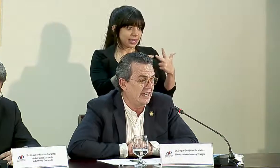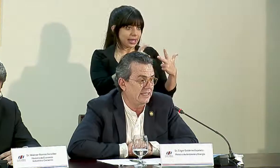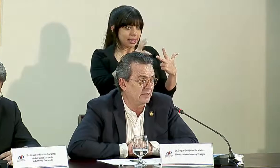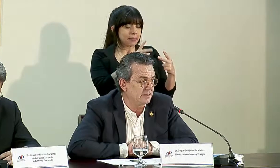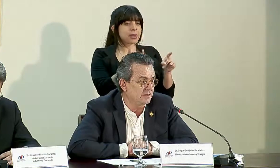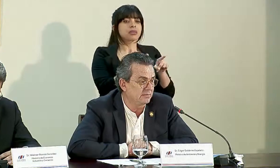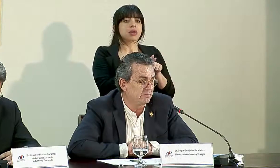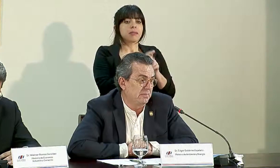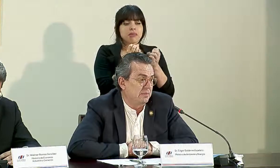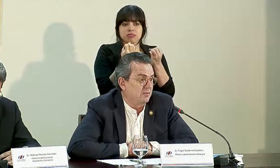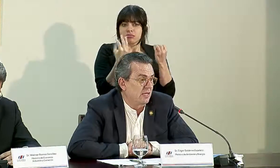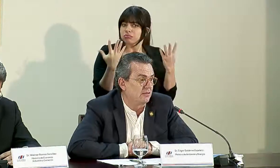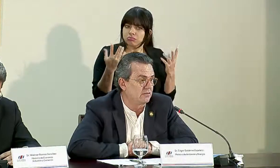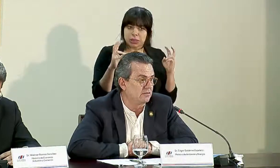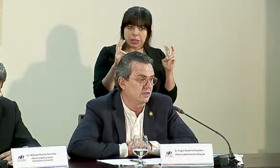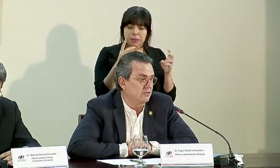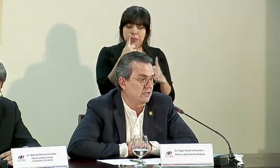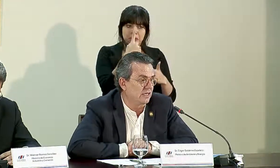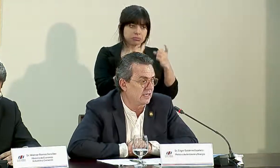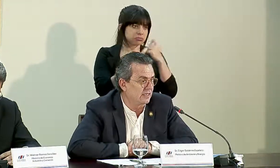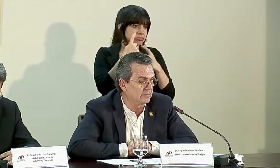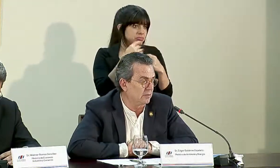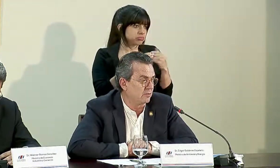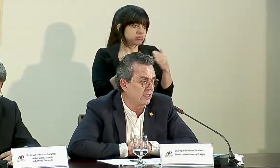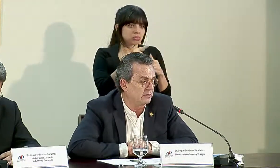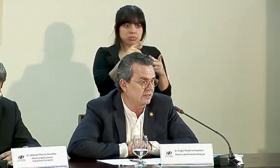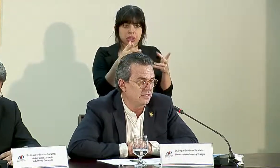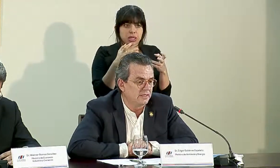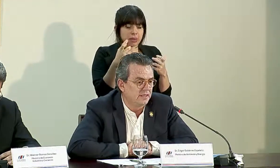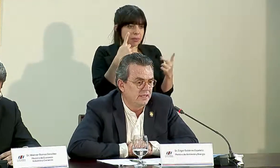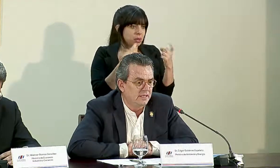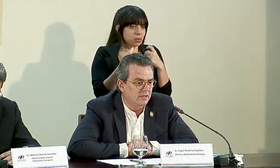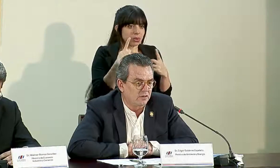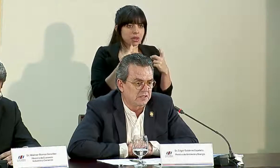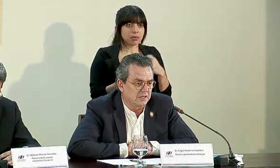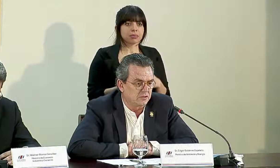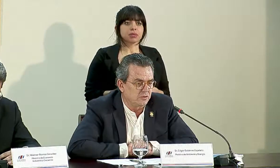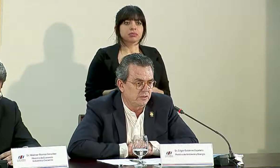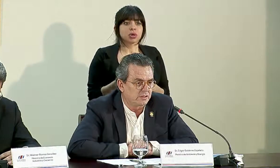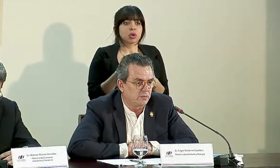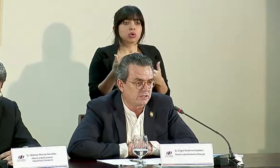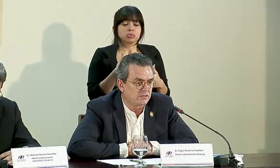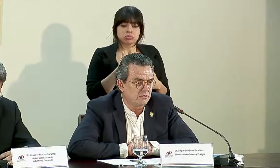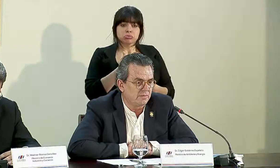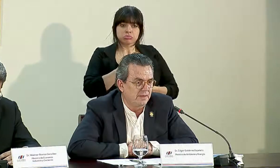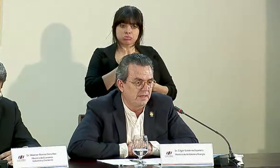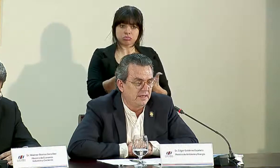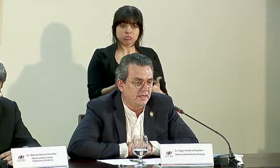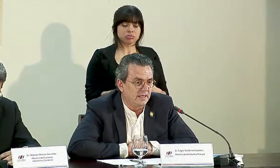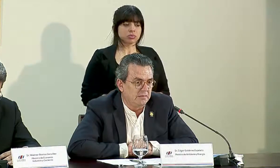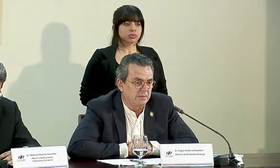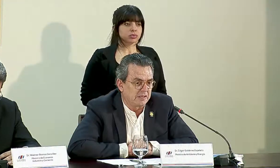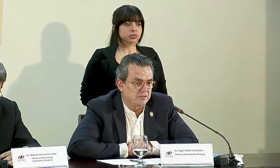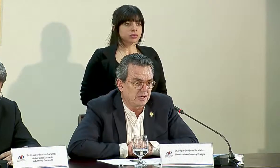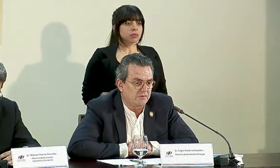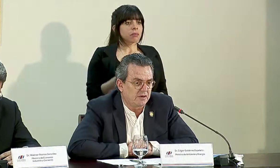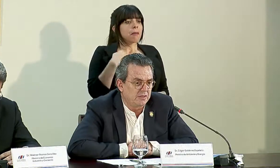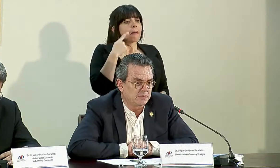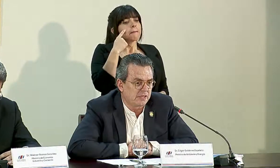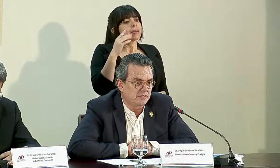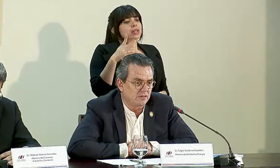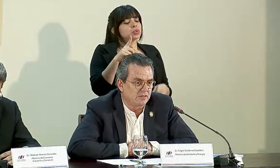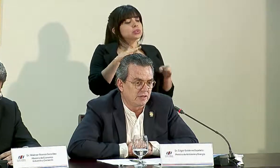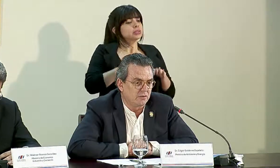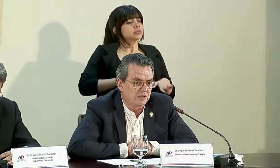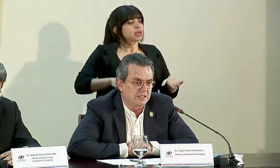sino N temas. Me preguntaron lo que ellos querían preguntarme, cosa que yo estuve dispuesto. Y me pareció que fue